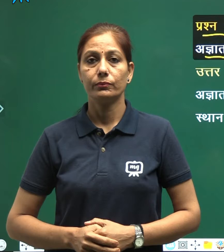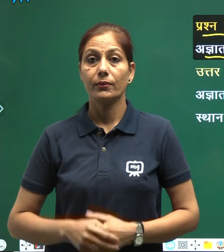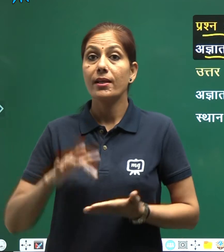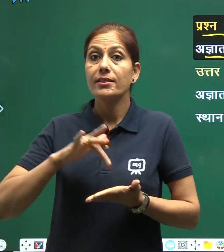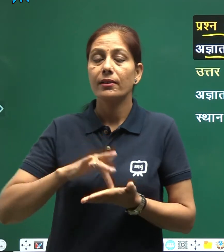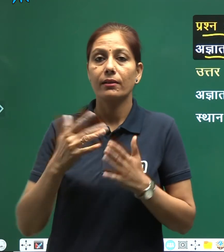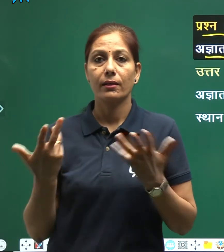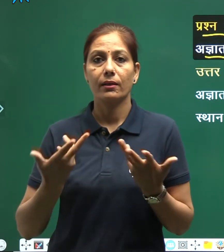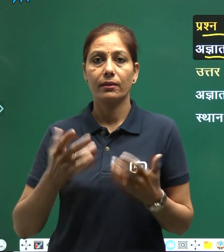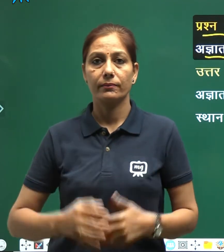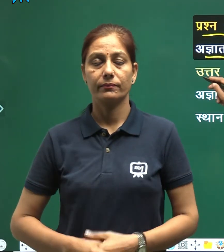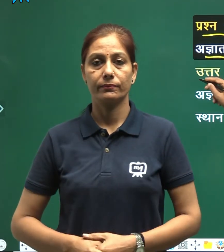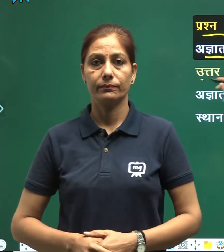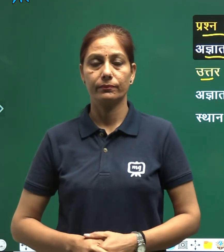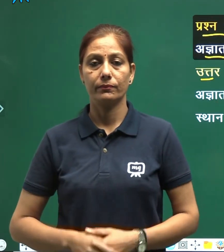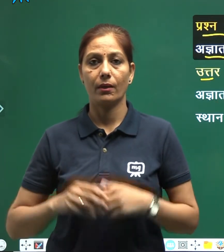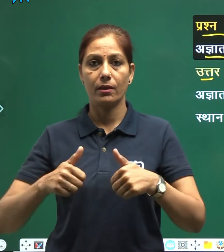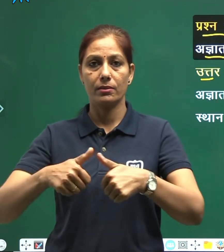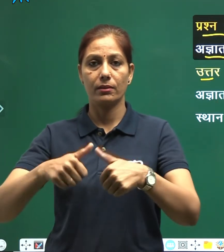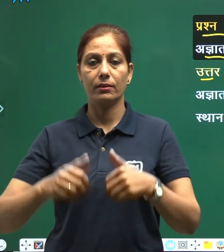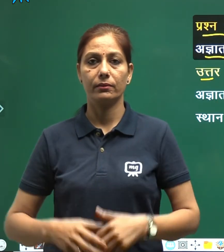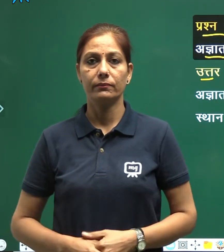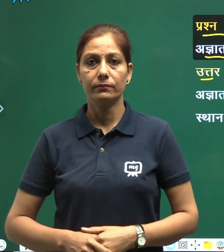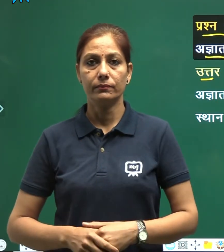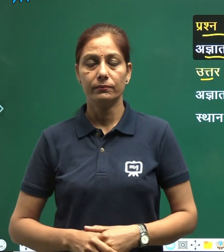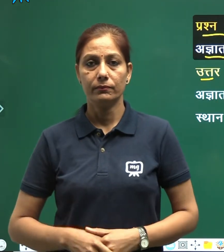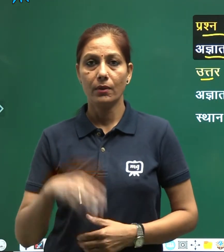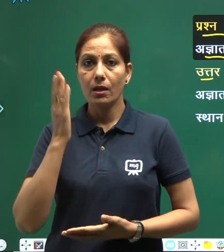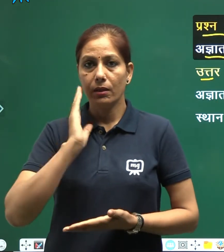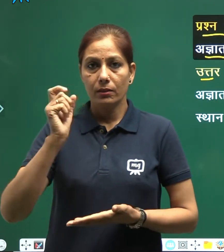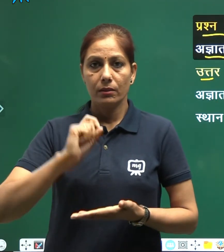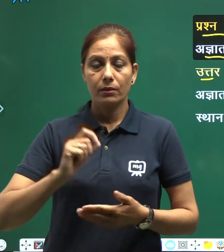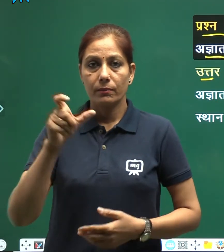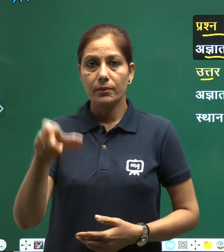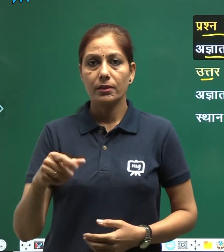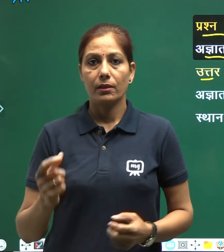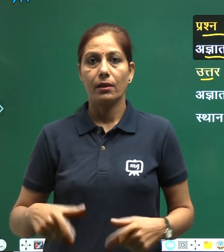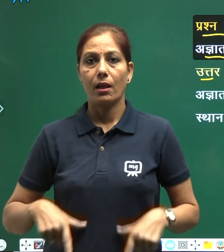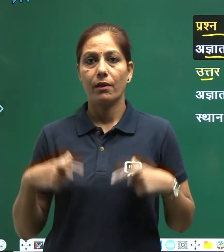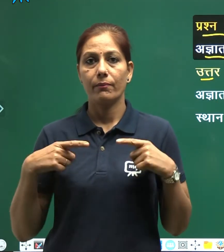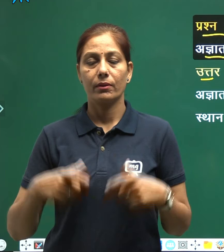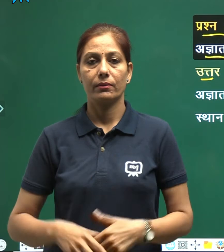स्थान क्या है? उत्तर है कवि के जीवन में